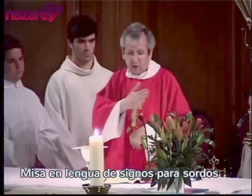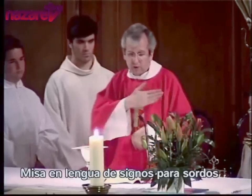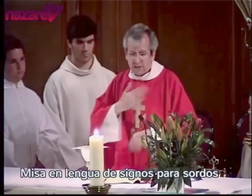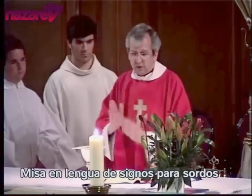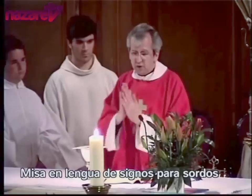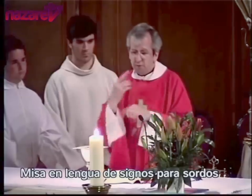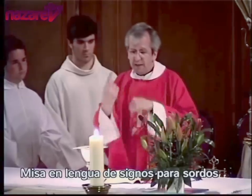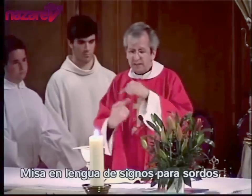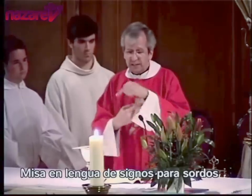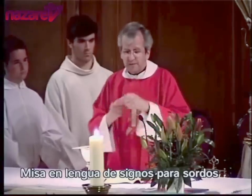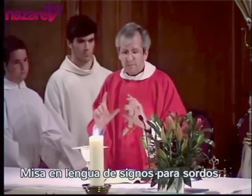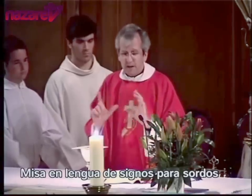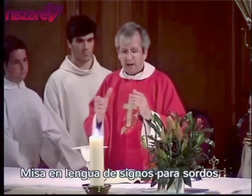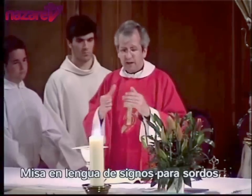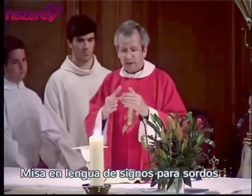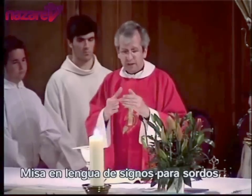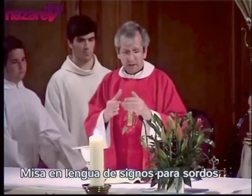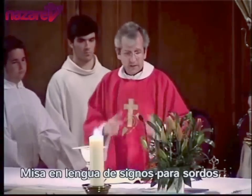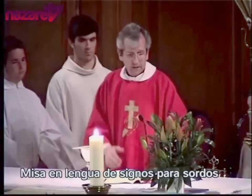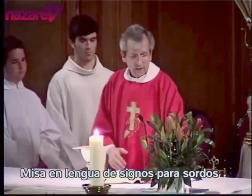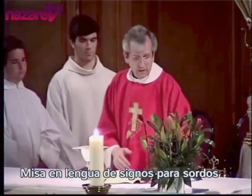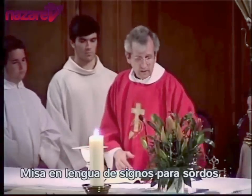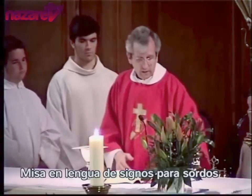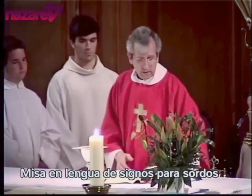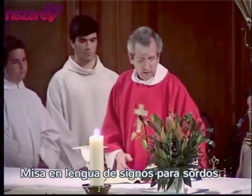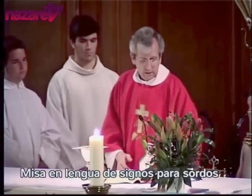Atiende los deseos y súplicas de esta familia